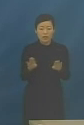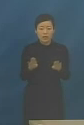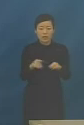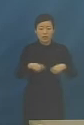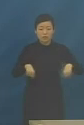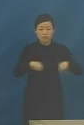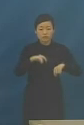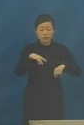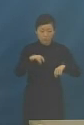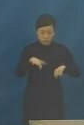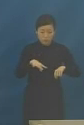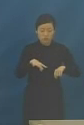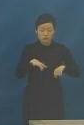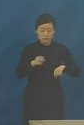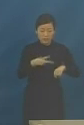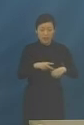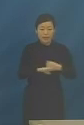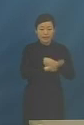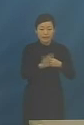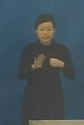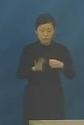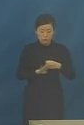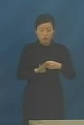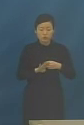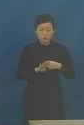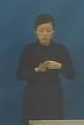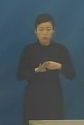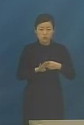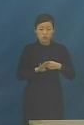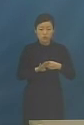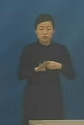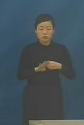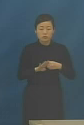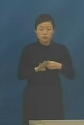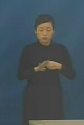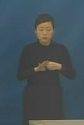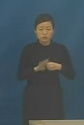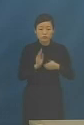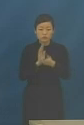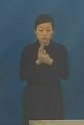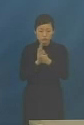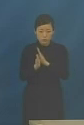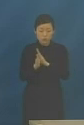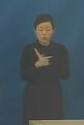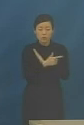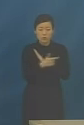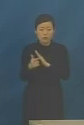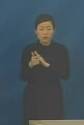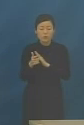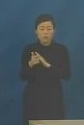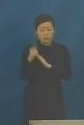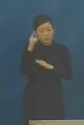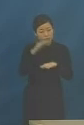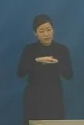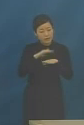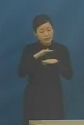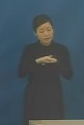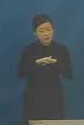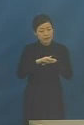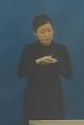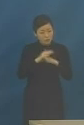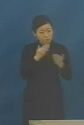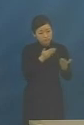それから原子力規制庁など政府そうした考え方をヒアリングをして頂くことに